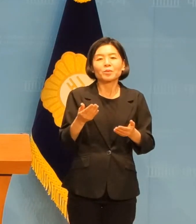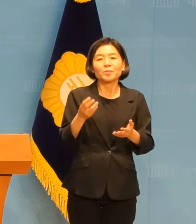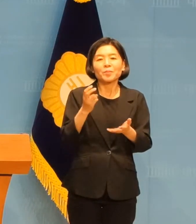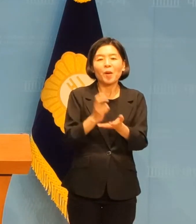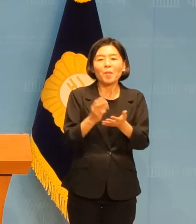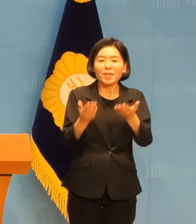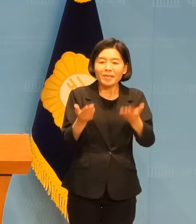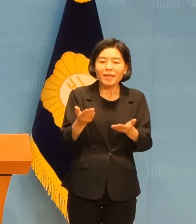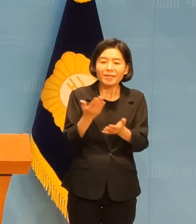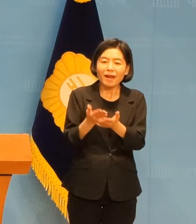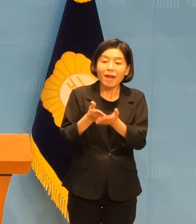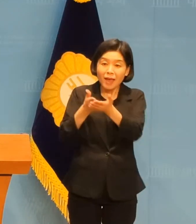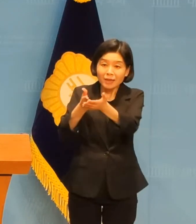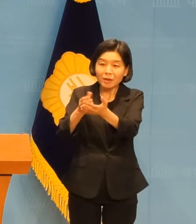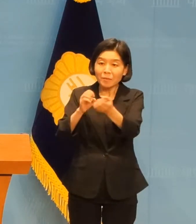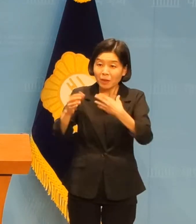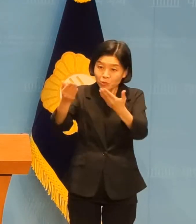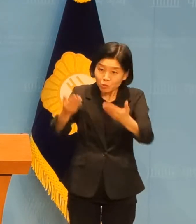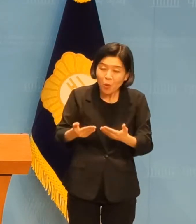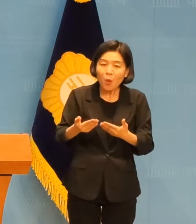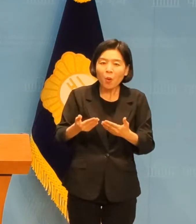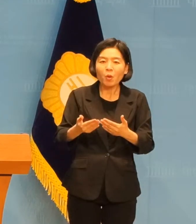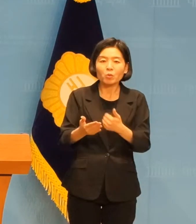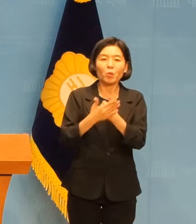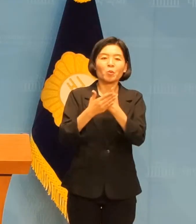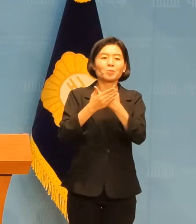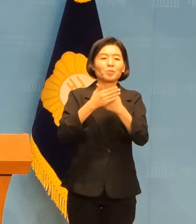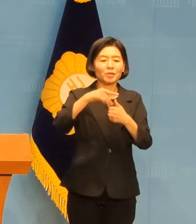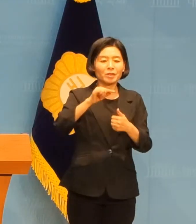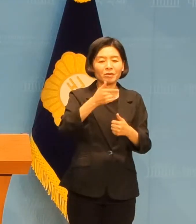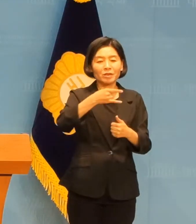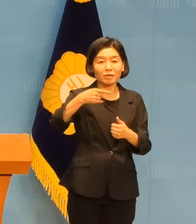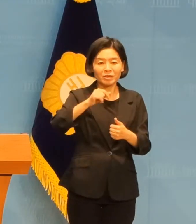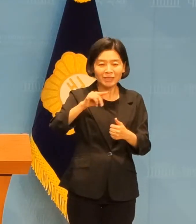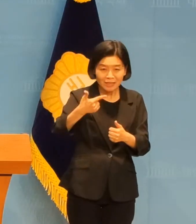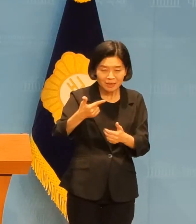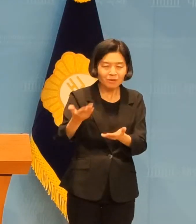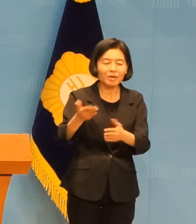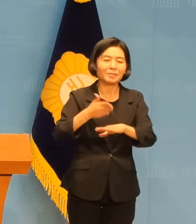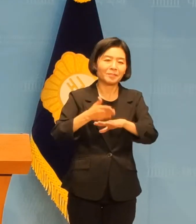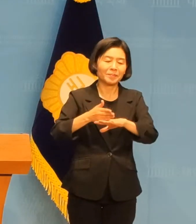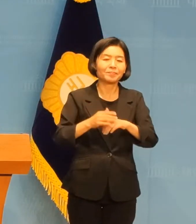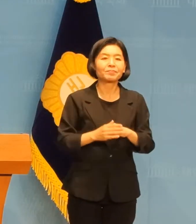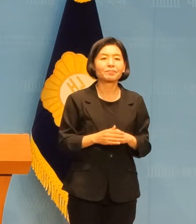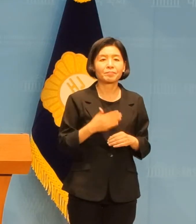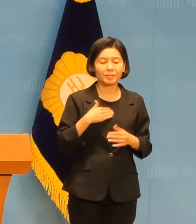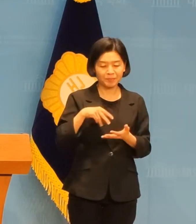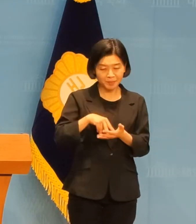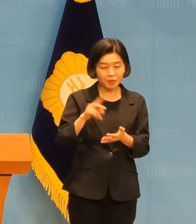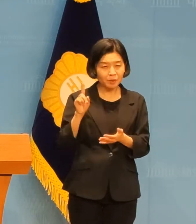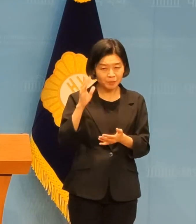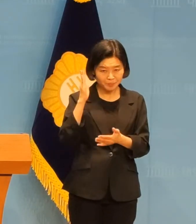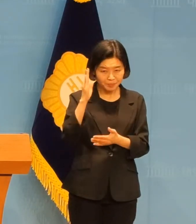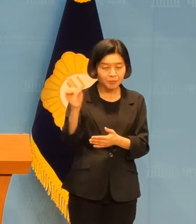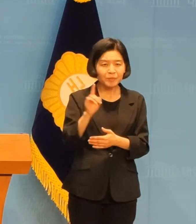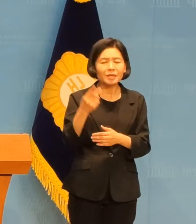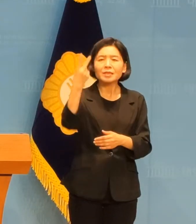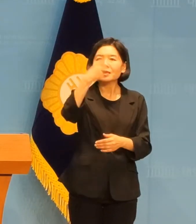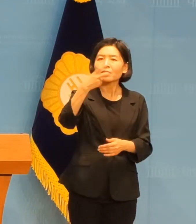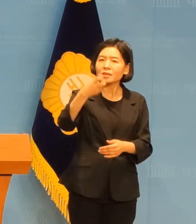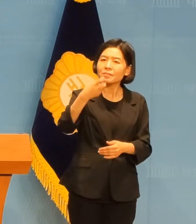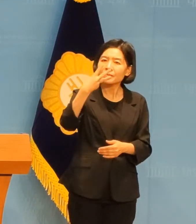최고위원님께 감사드립니다. 저 입장을 낭독하겠습니다. 저는 오늘 지난 2023년